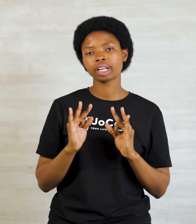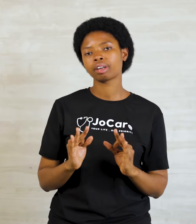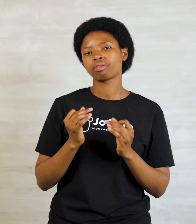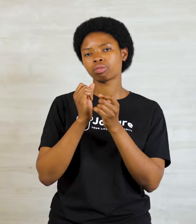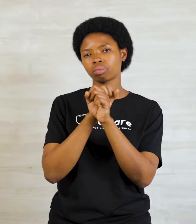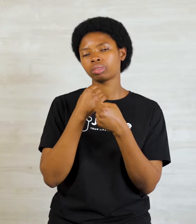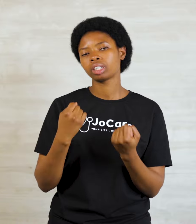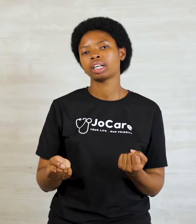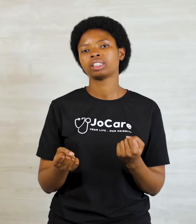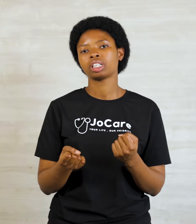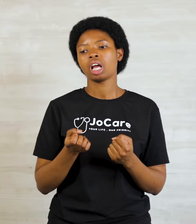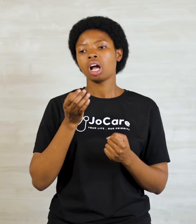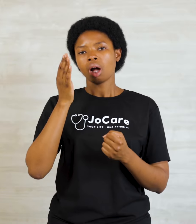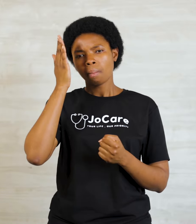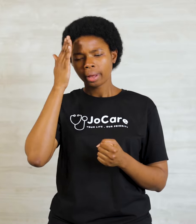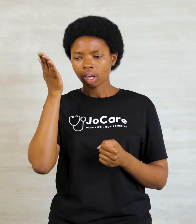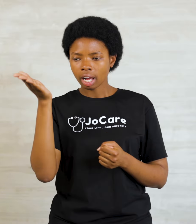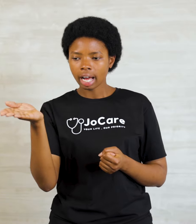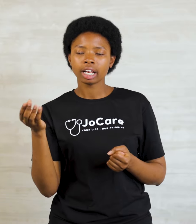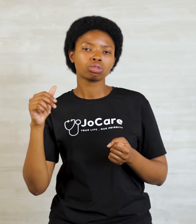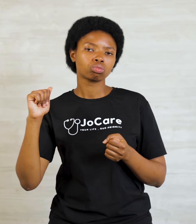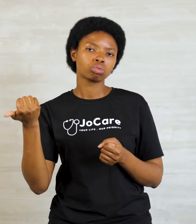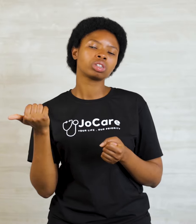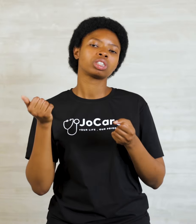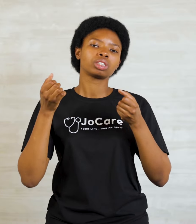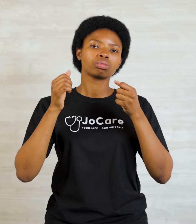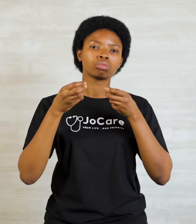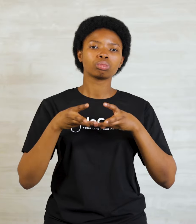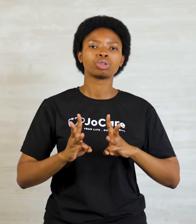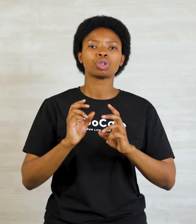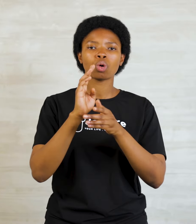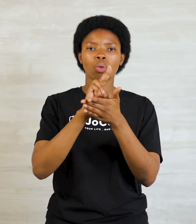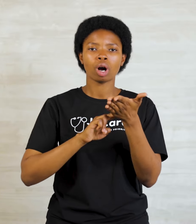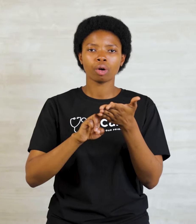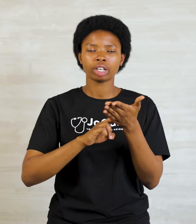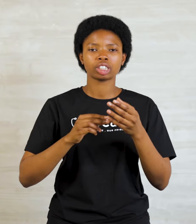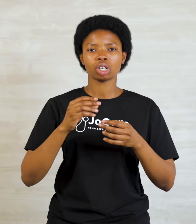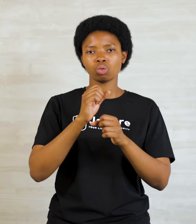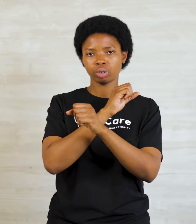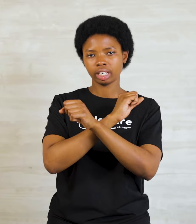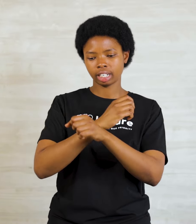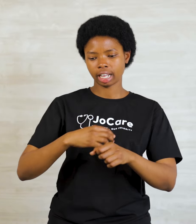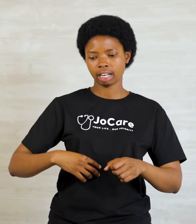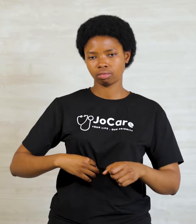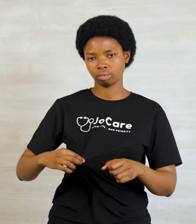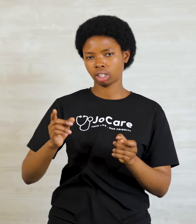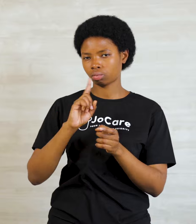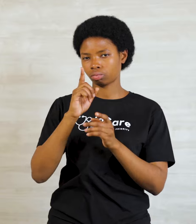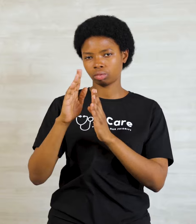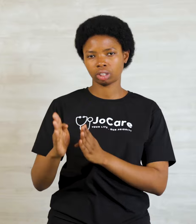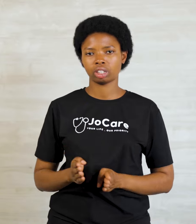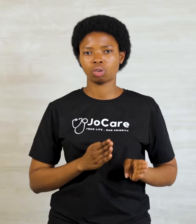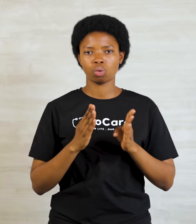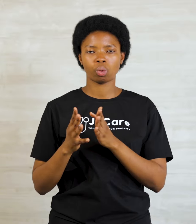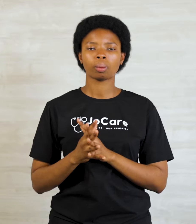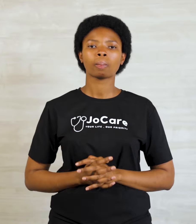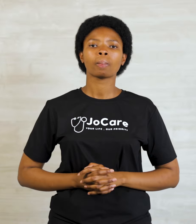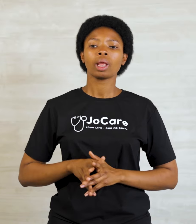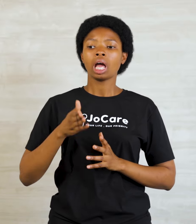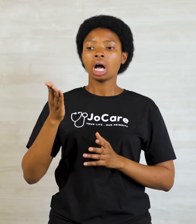ko hari ubundi buryo wakoresha ubasha kwirinda inda itateguwe hari uburyo bw'igihe kirekire